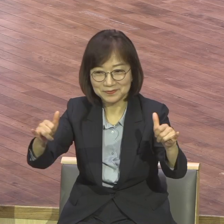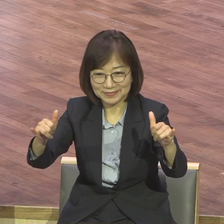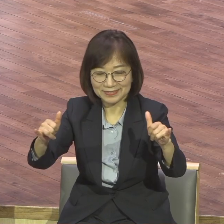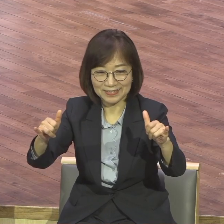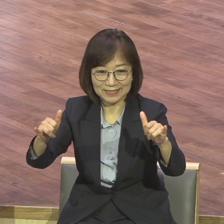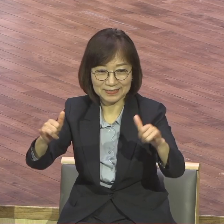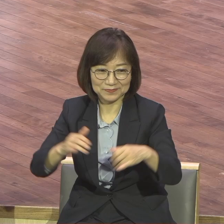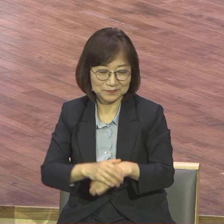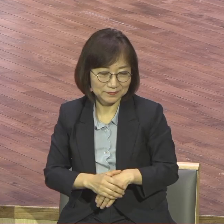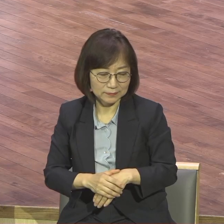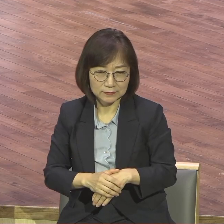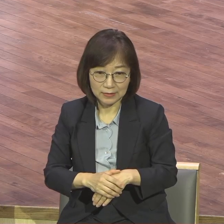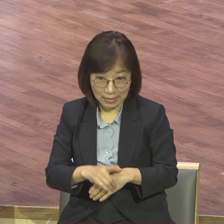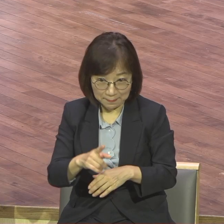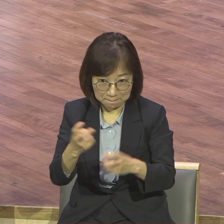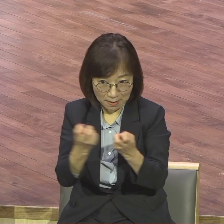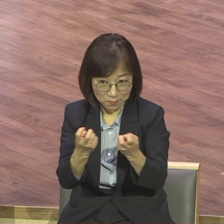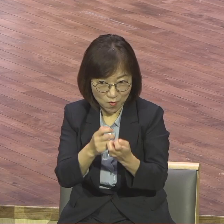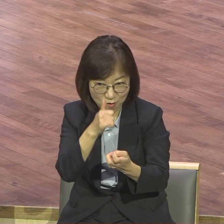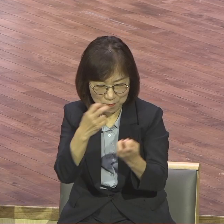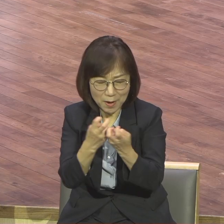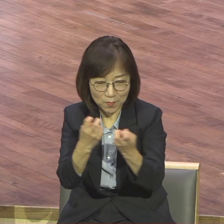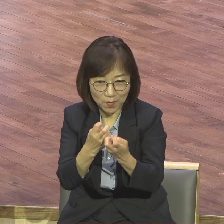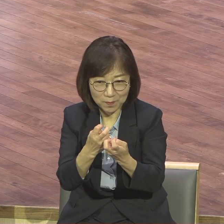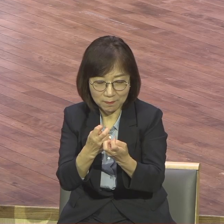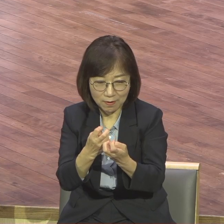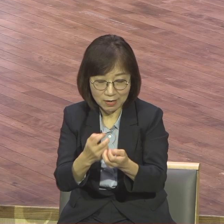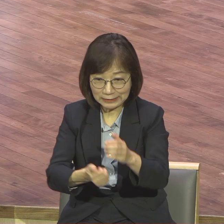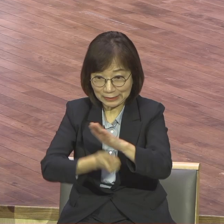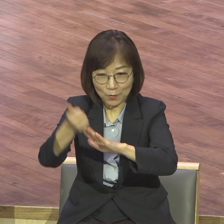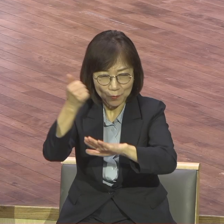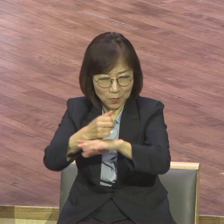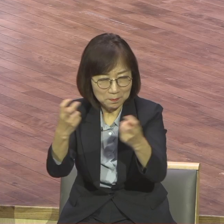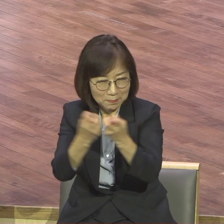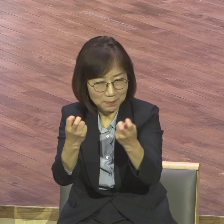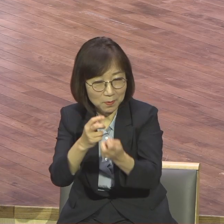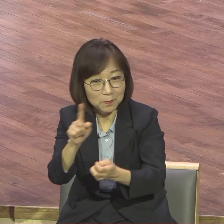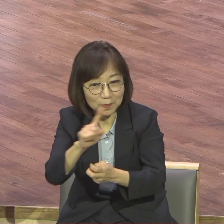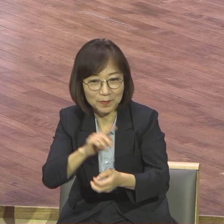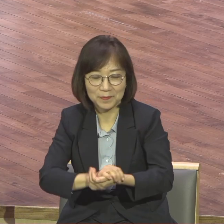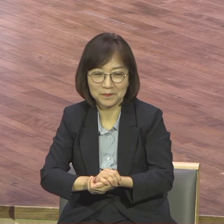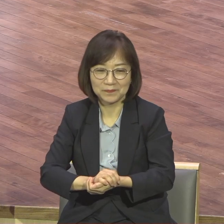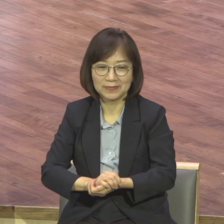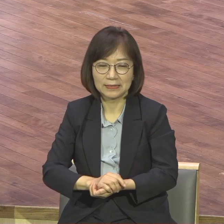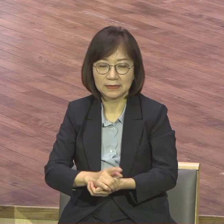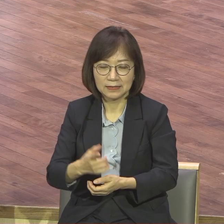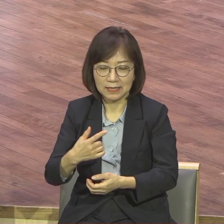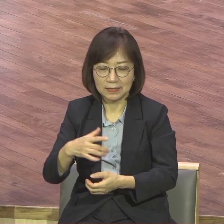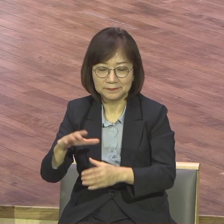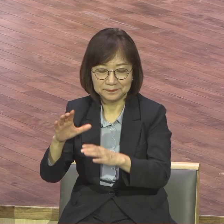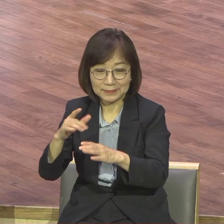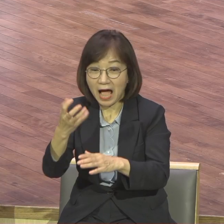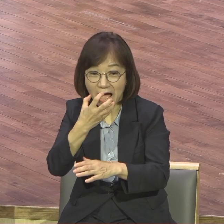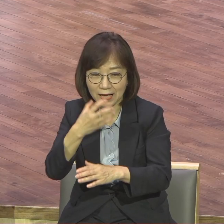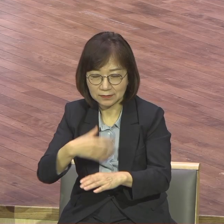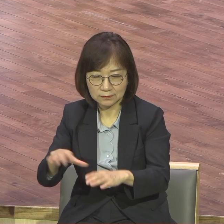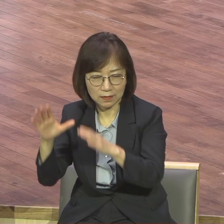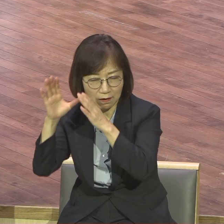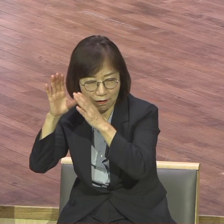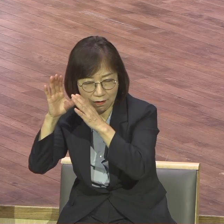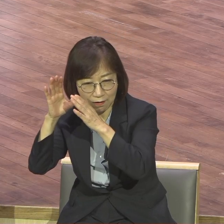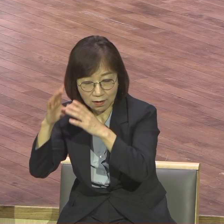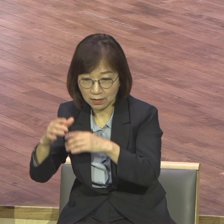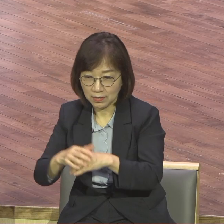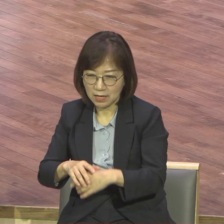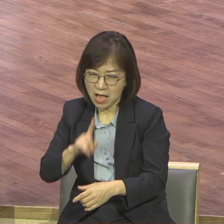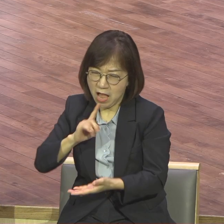이렇게 할 수 있는 지혜가 한 가지 있는데 그것이 뭐냐? 그것이 바로 들어주는 겁니다. 들어주는 거.